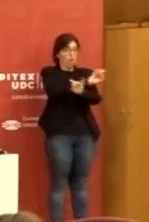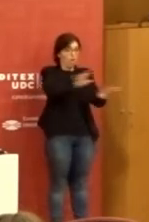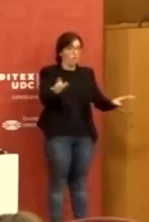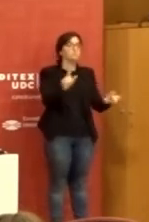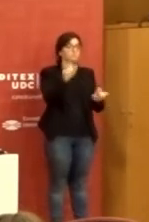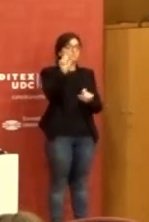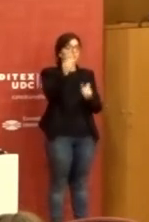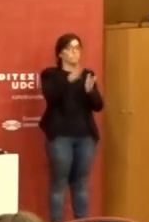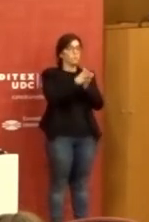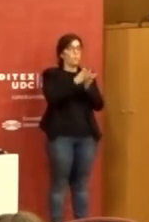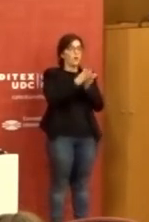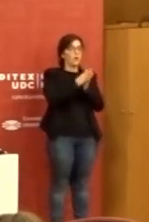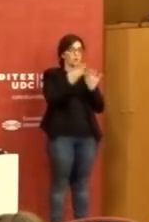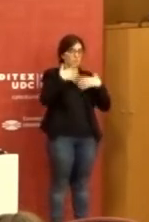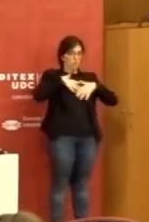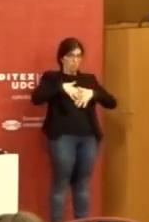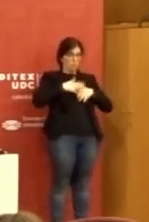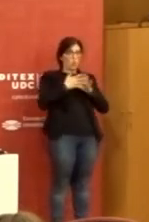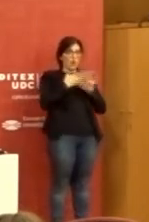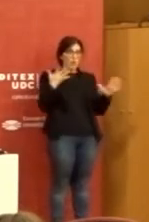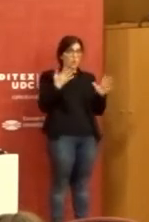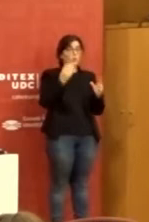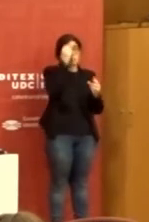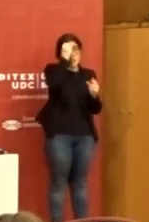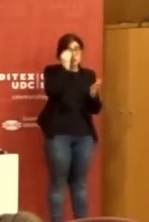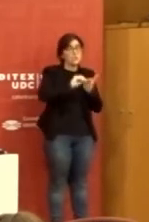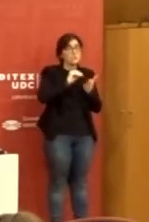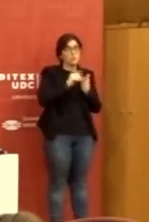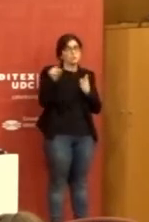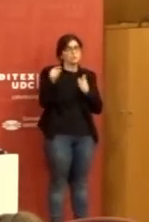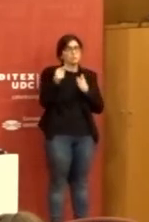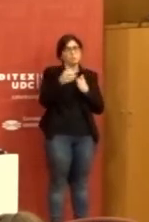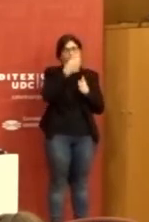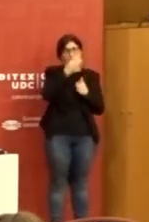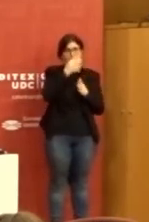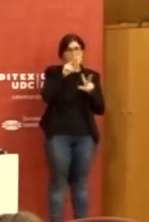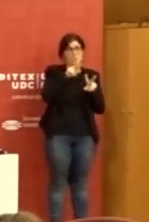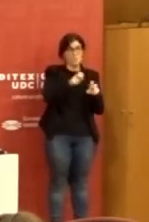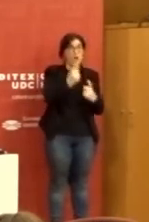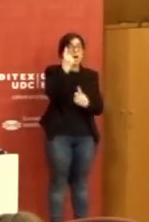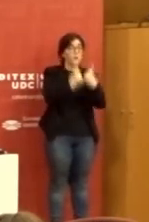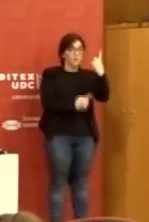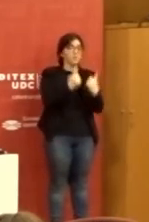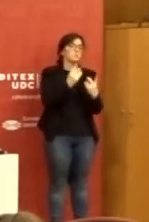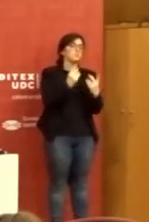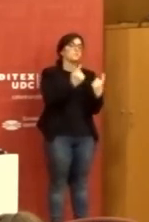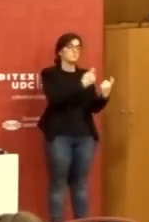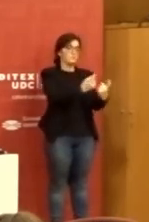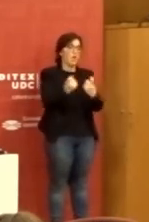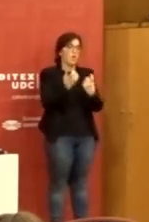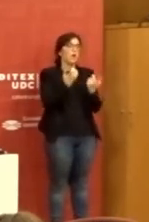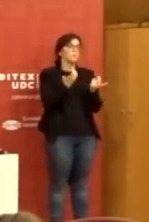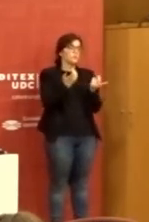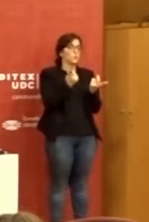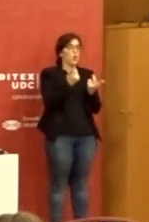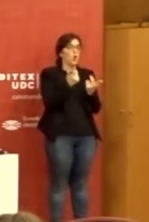tan rápido, porque pienso, si a veces, bueno, también lo comentabas de alguna manera al principio, ¿no?, que a veces falta a lo mejor una proactividad por parte, en este